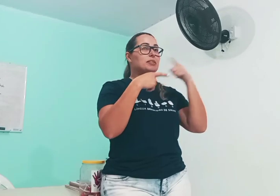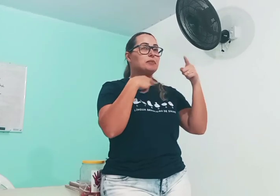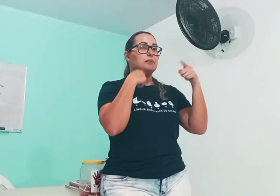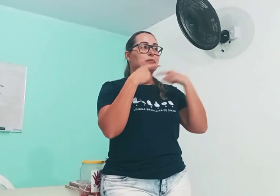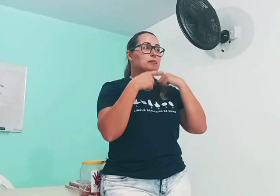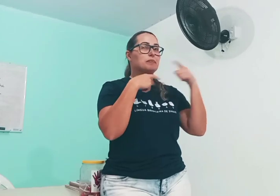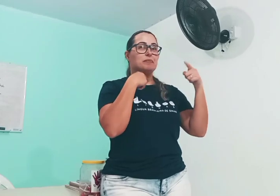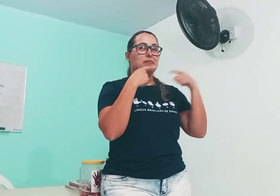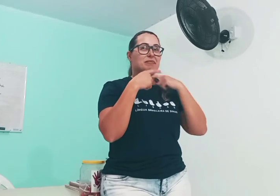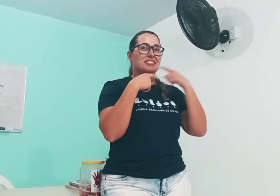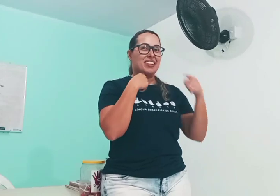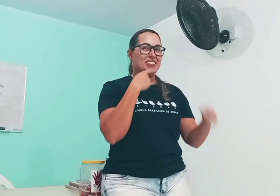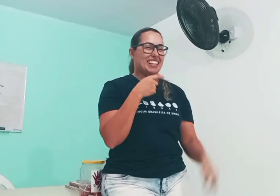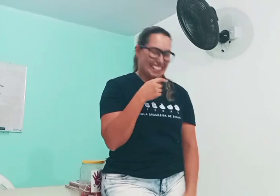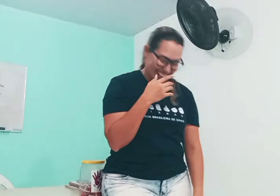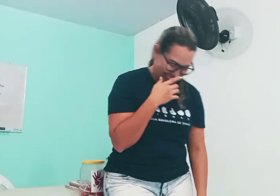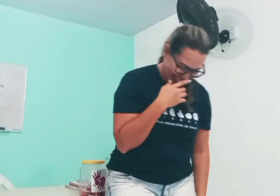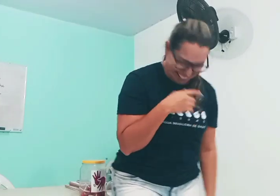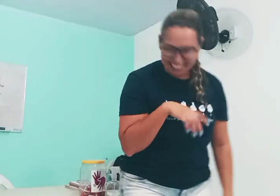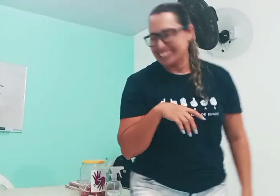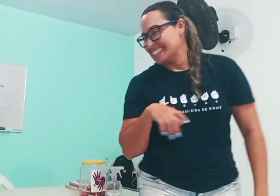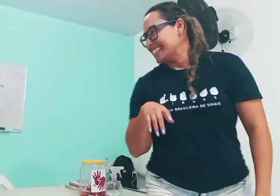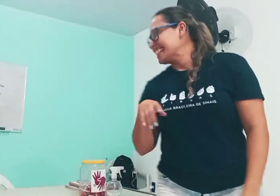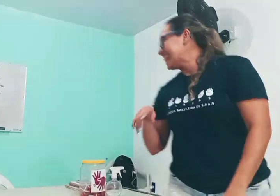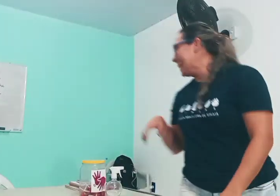Dúvidas? Não?